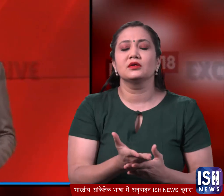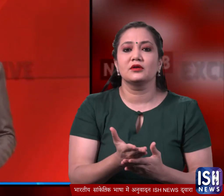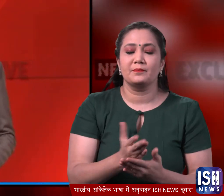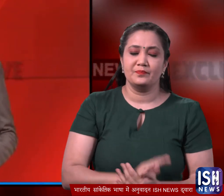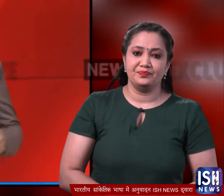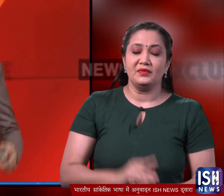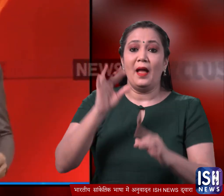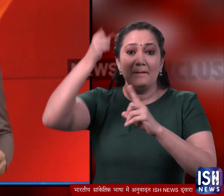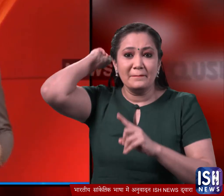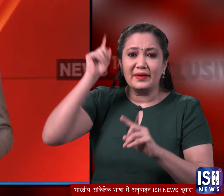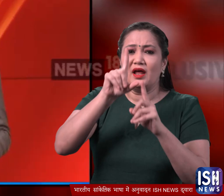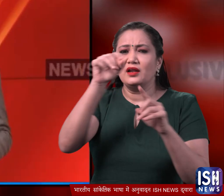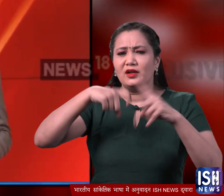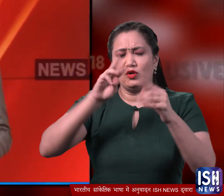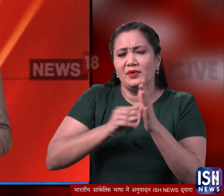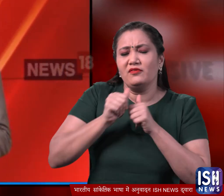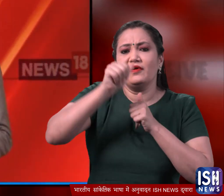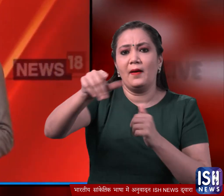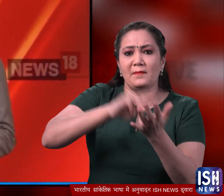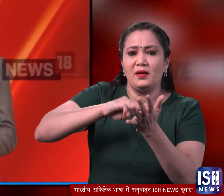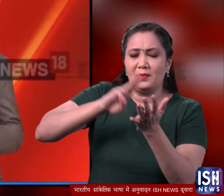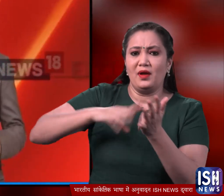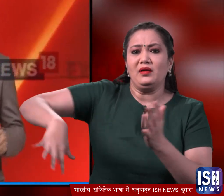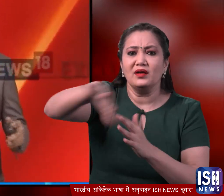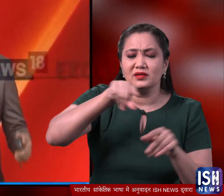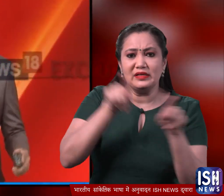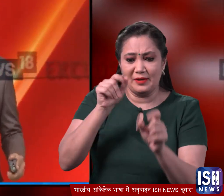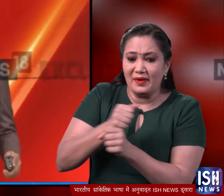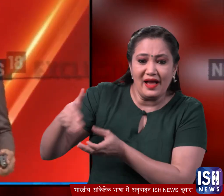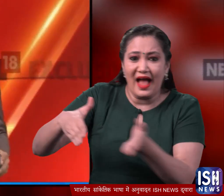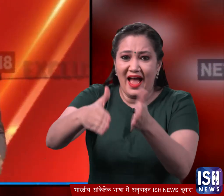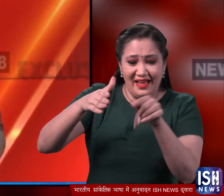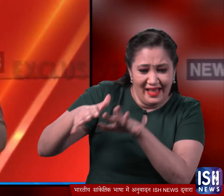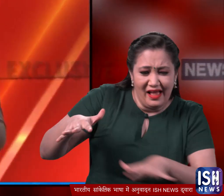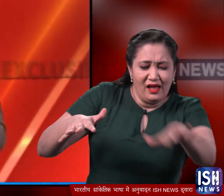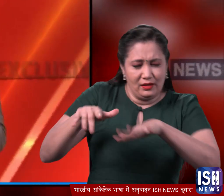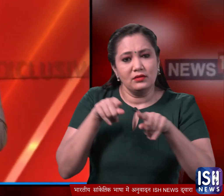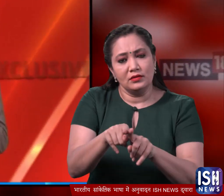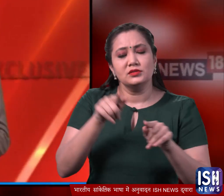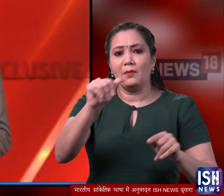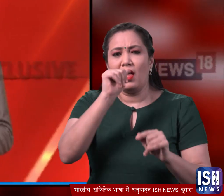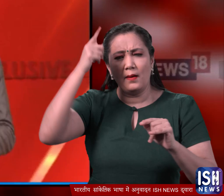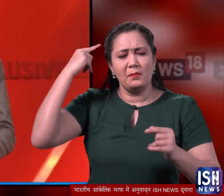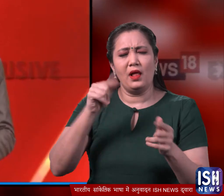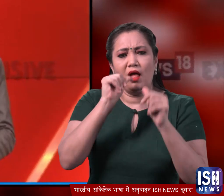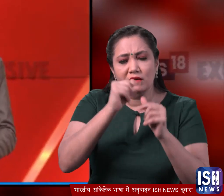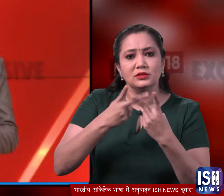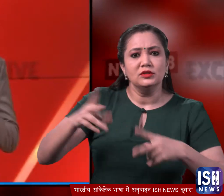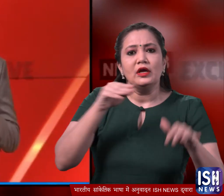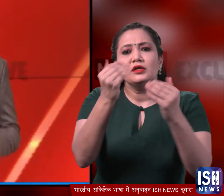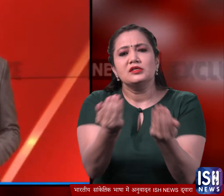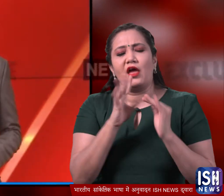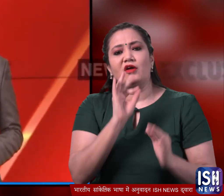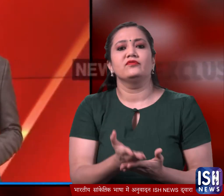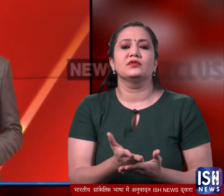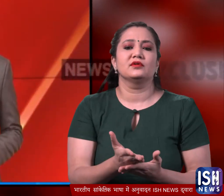फरार हो जाते हैं। और पटना से लगभग 100 किलोमीटर दूर मोकामा का दियारा यानी गंगा के किनारे वाला हिस्सा भी इसीलिए अवैध शराब और अपराधियों के लिए